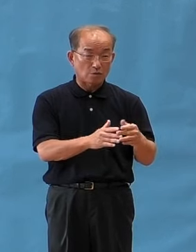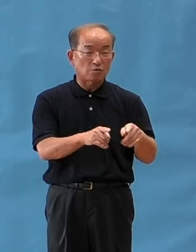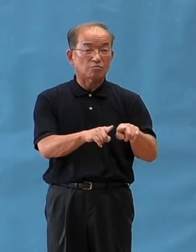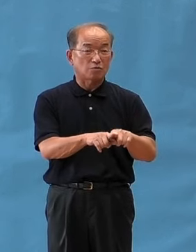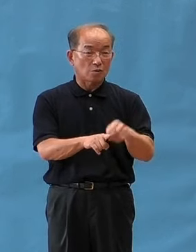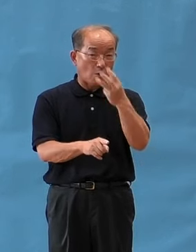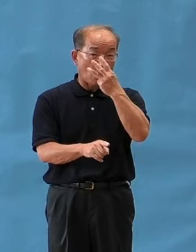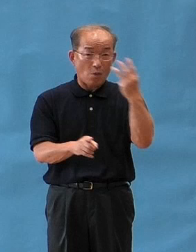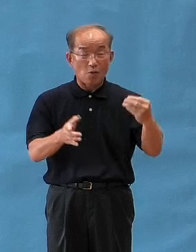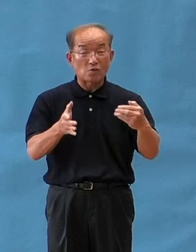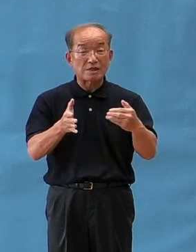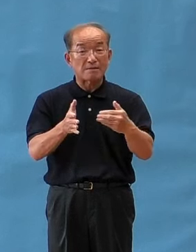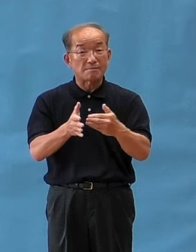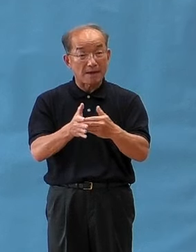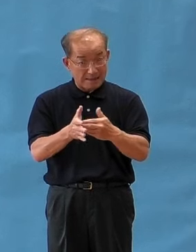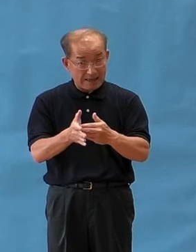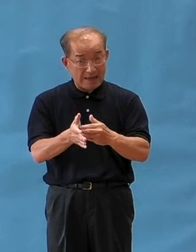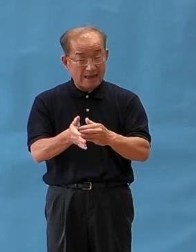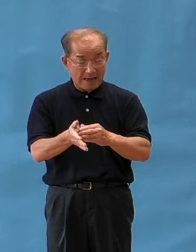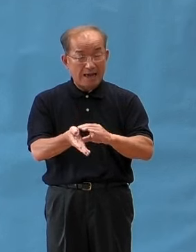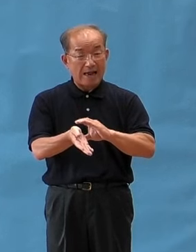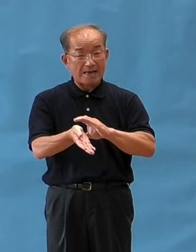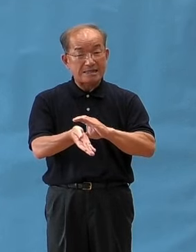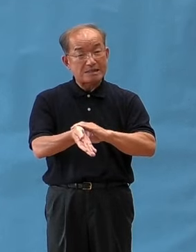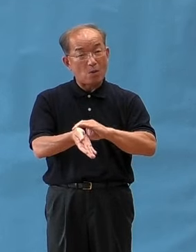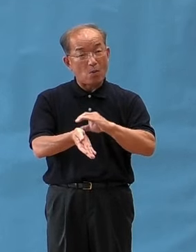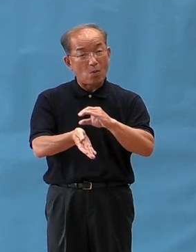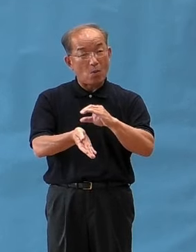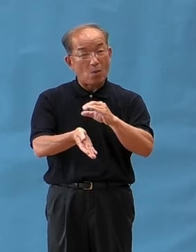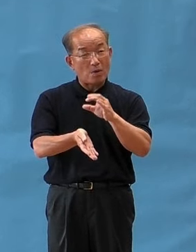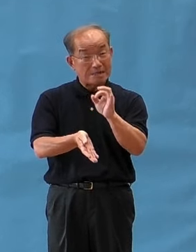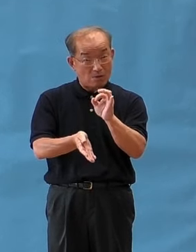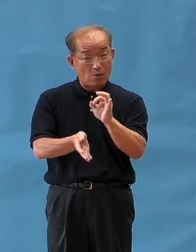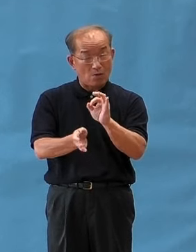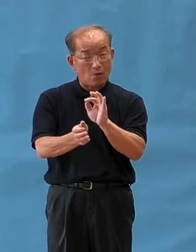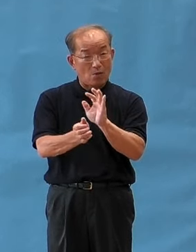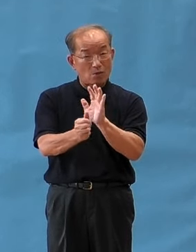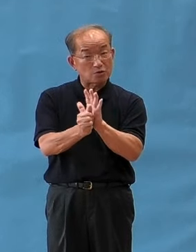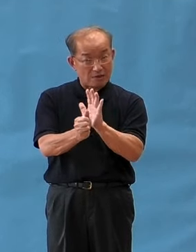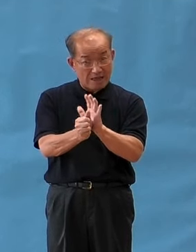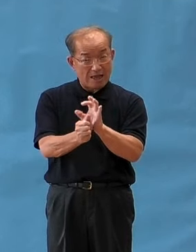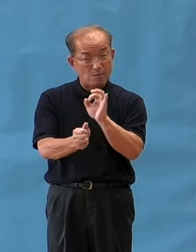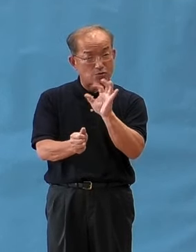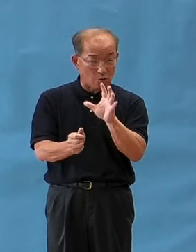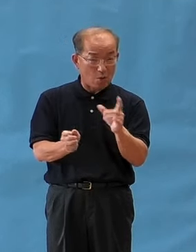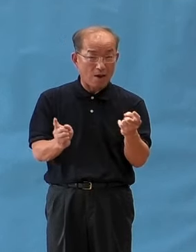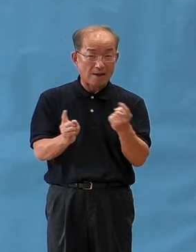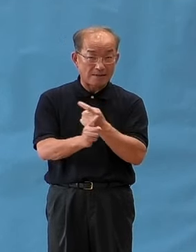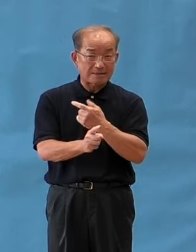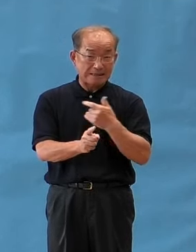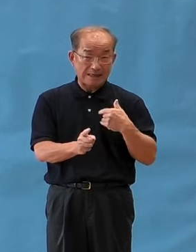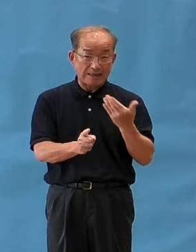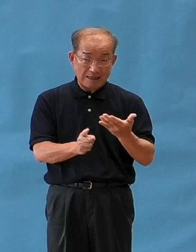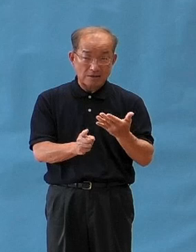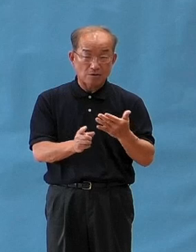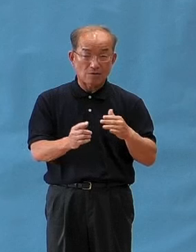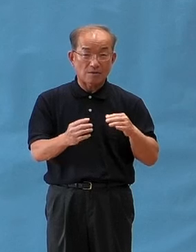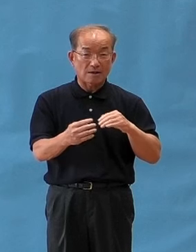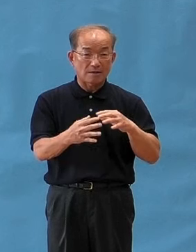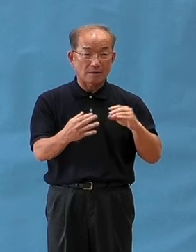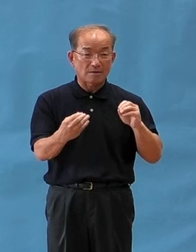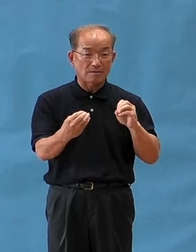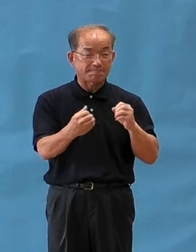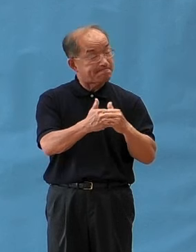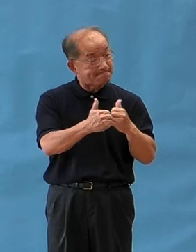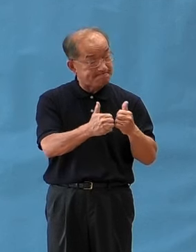までなんとかその医療費を無償に、医療費の助成をできないか、無償化一部負担が残るかっていう話はね、